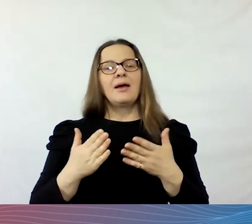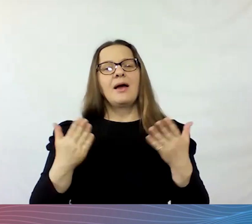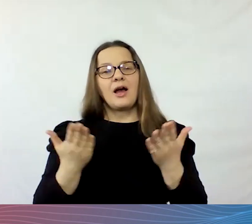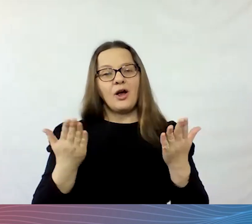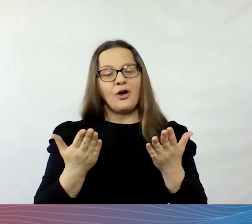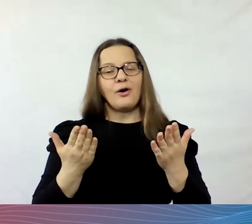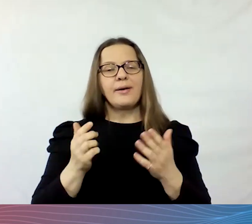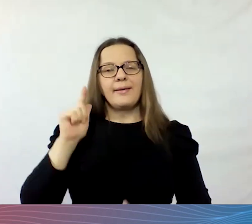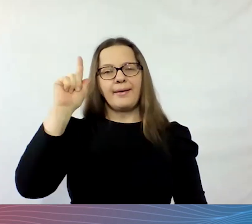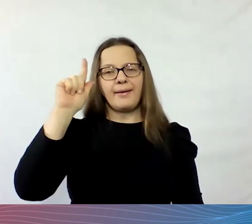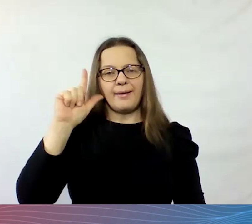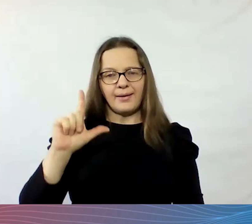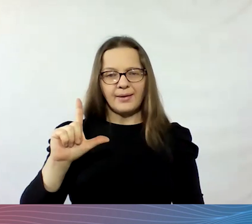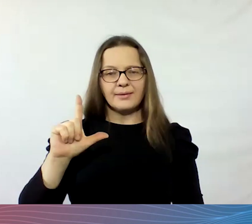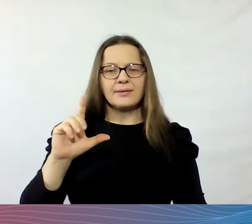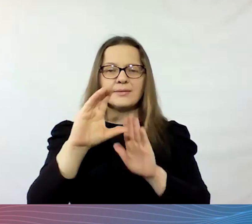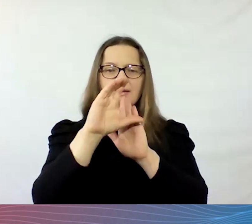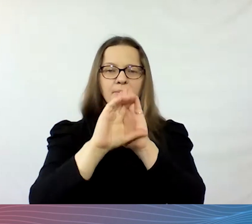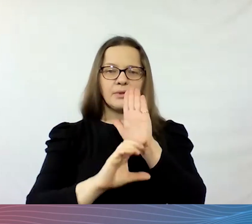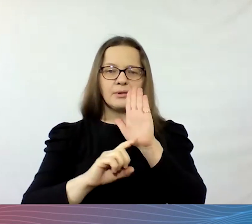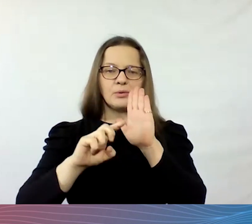5. Gálatas 5.